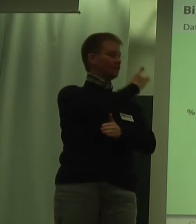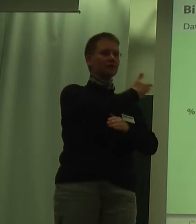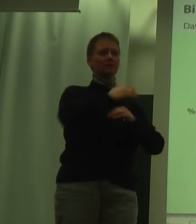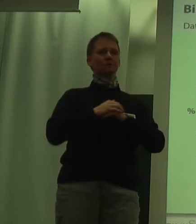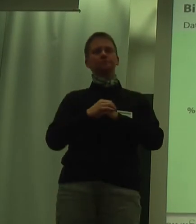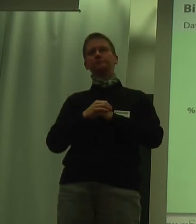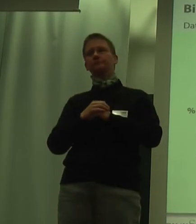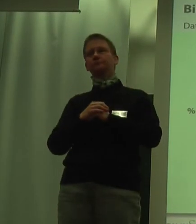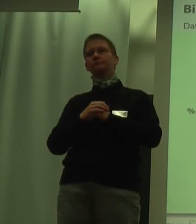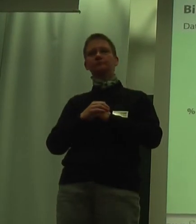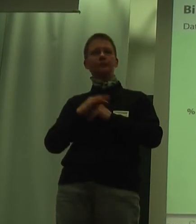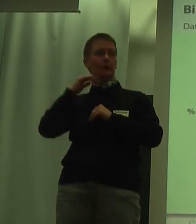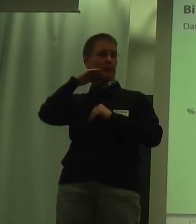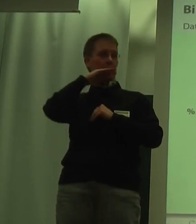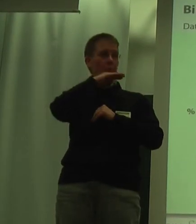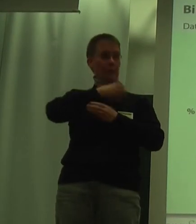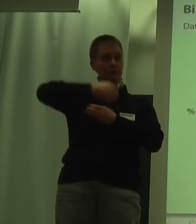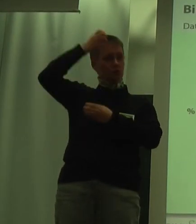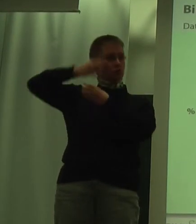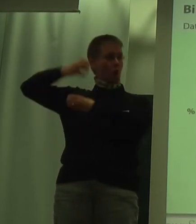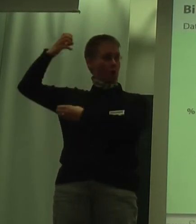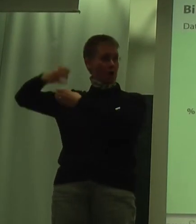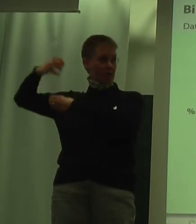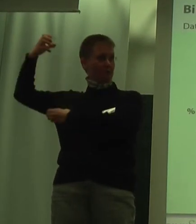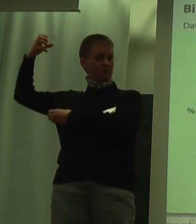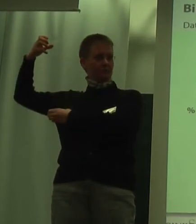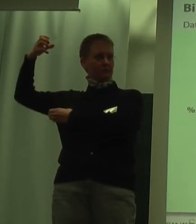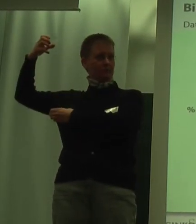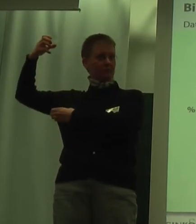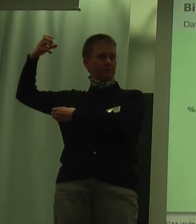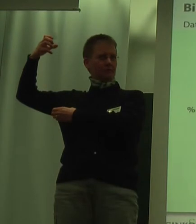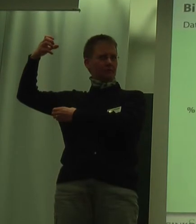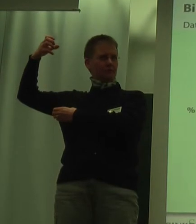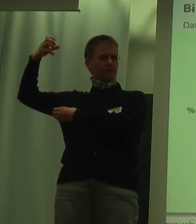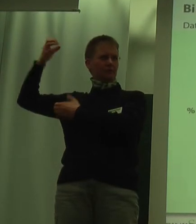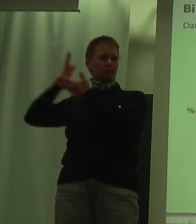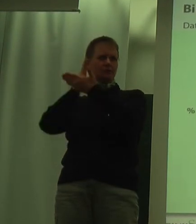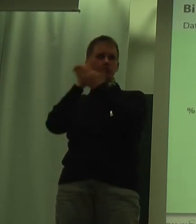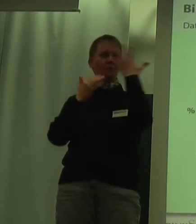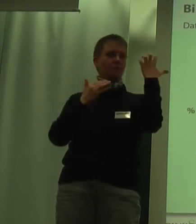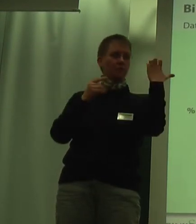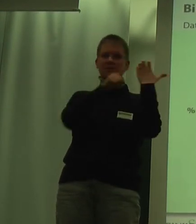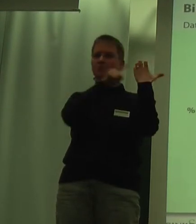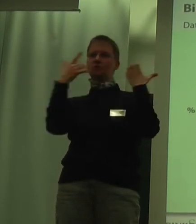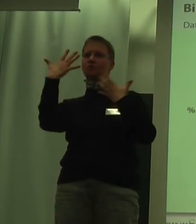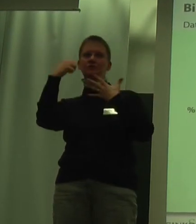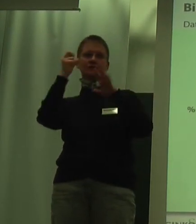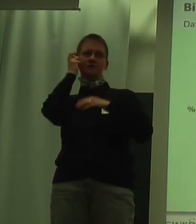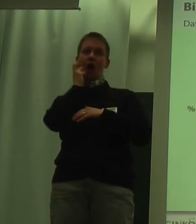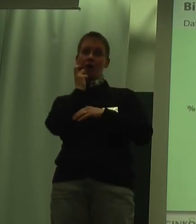mal auch die grünen Säulen, diejenigen zwischen 50 und 65, offensichtlich